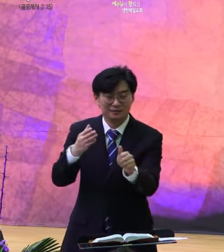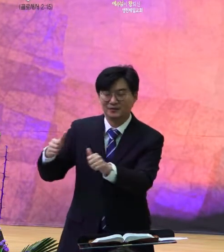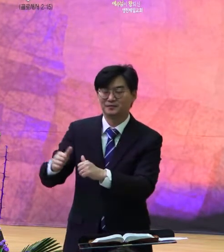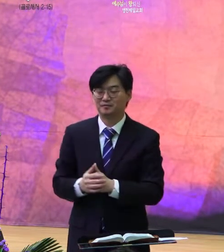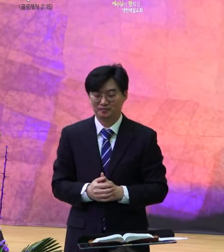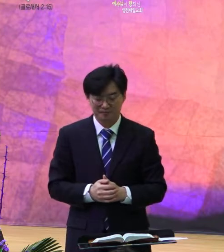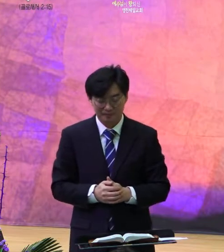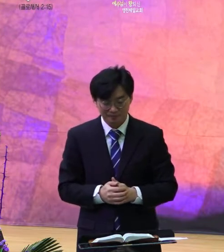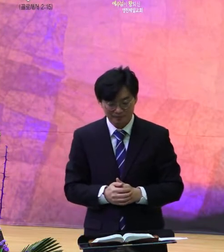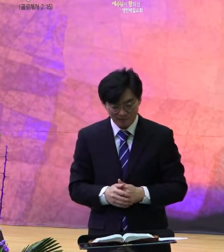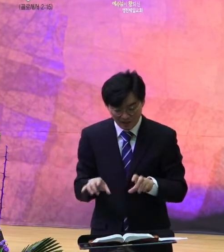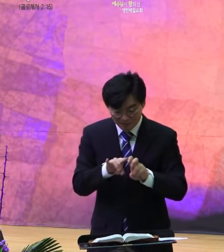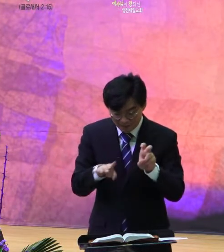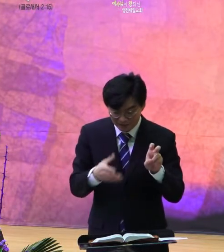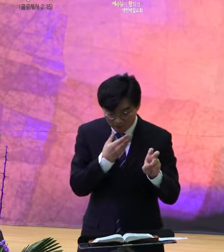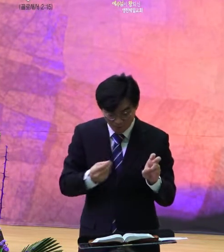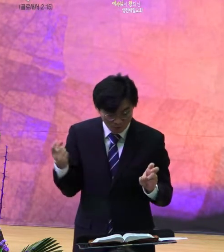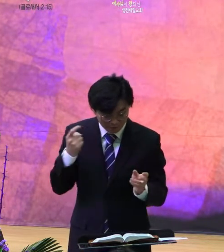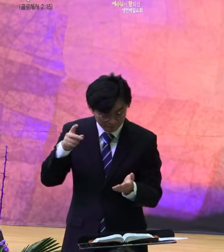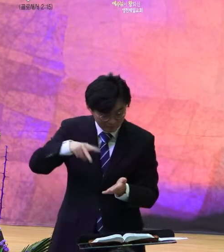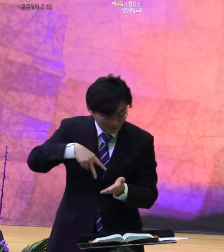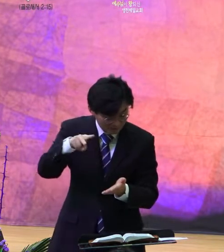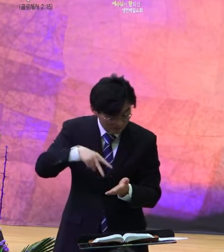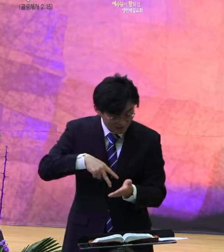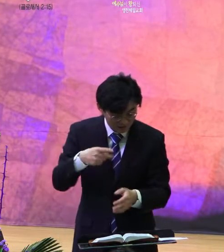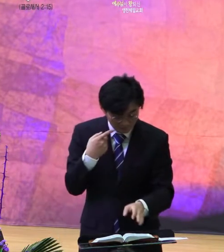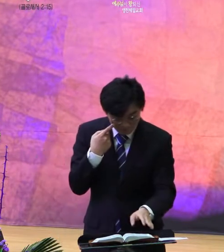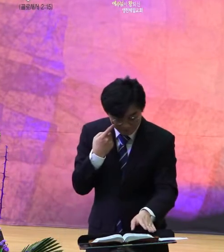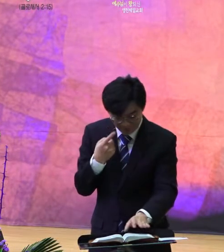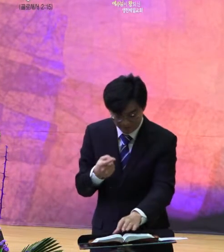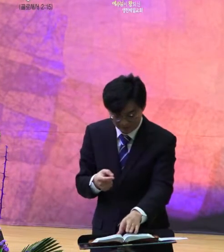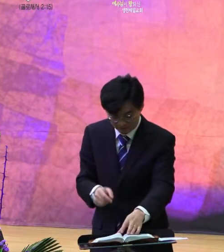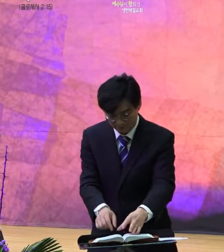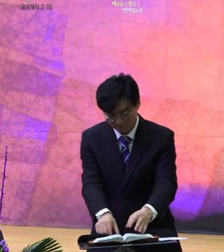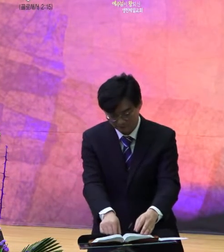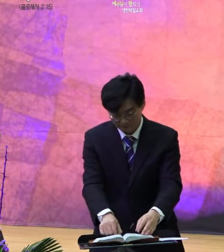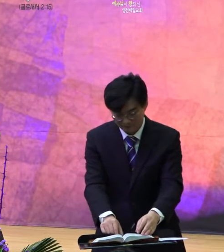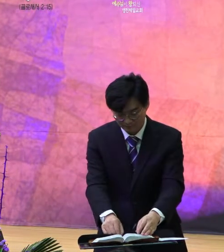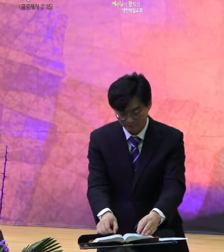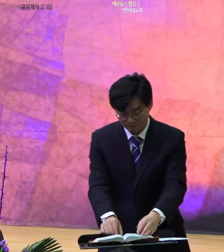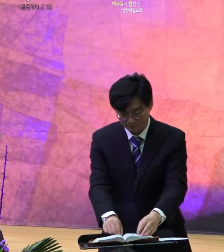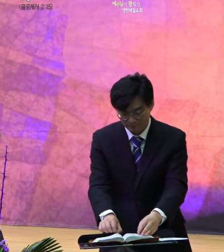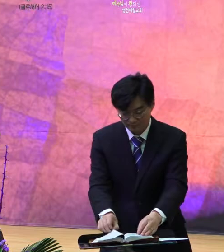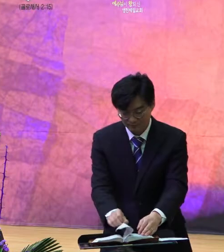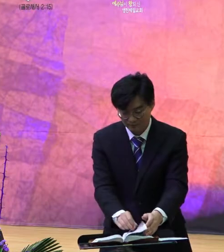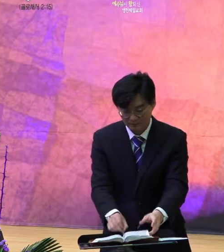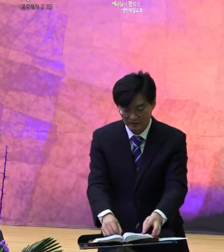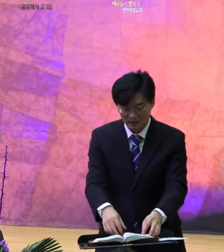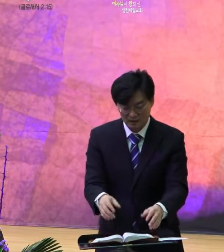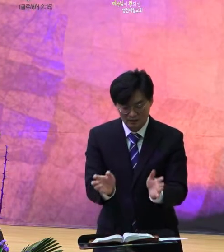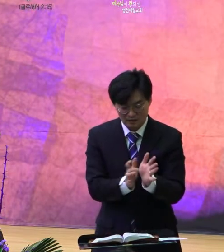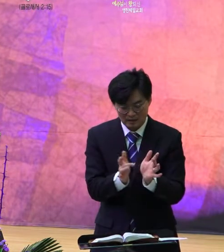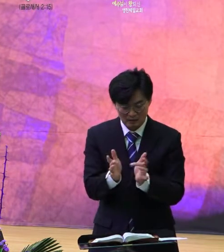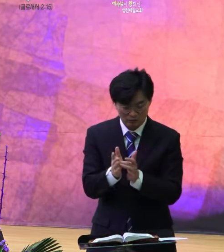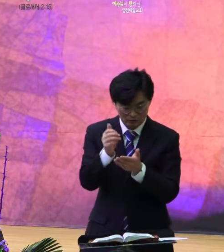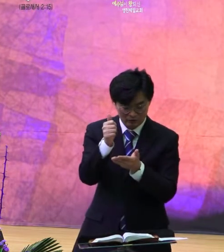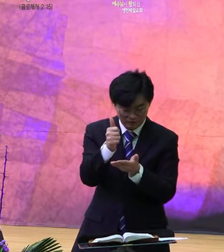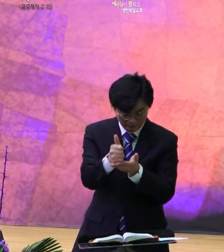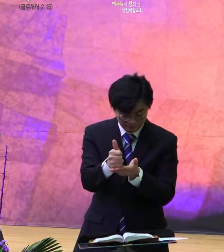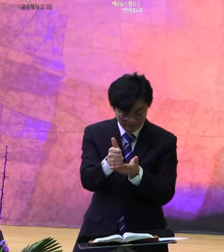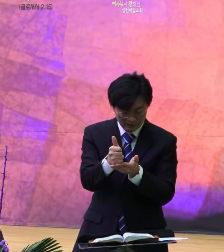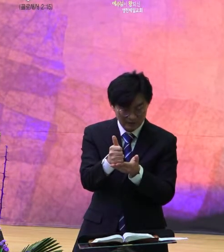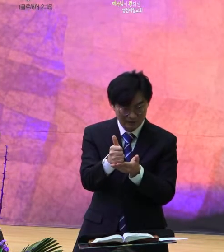읽은 마태복음 21장부터 27장까지는 예수님의 공생애의 마지막 일주일을